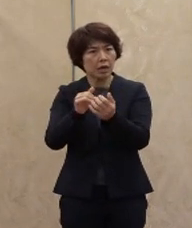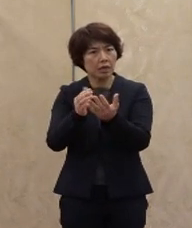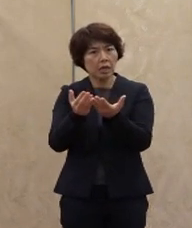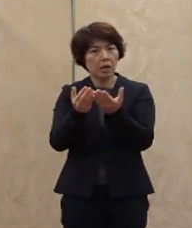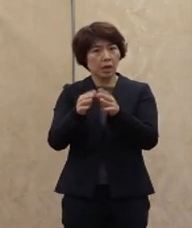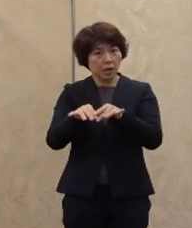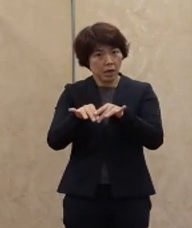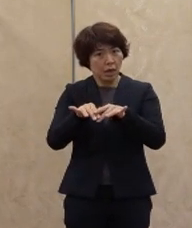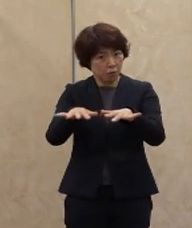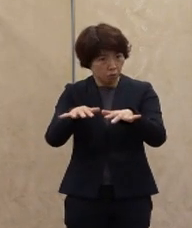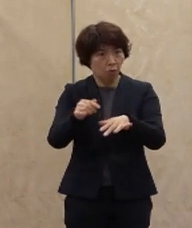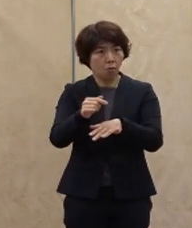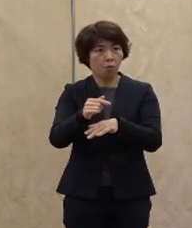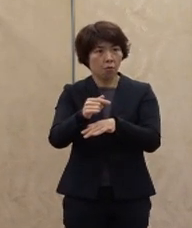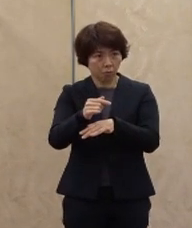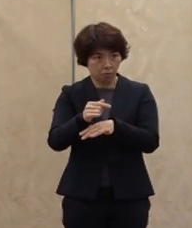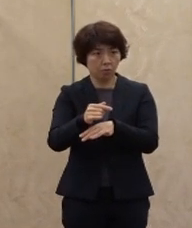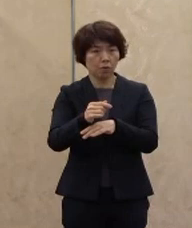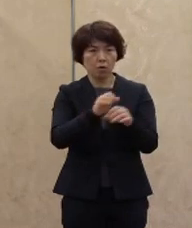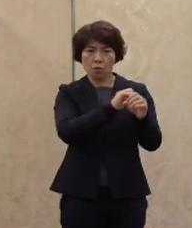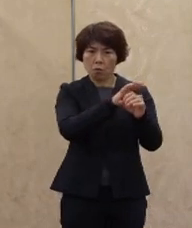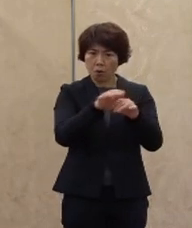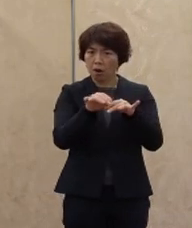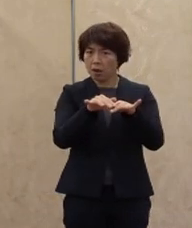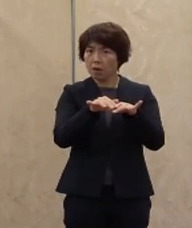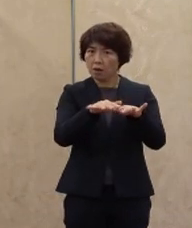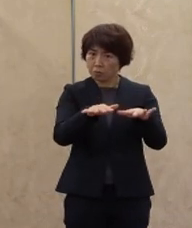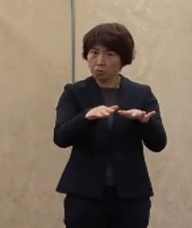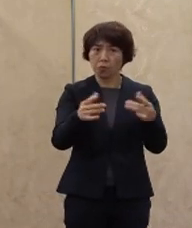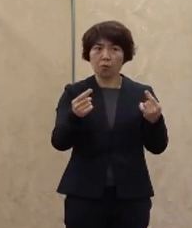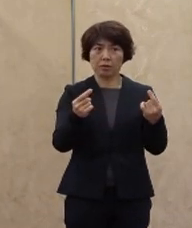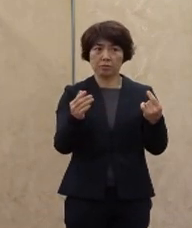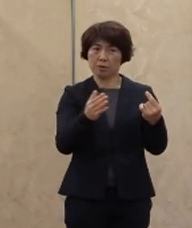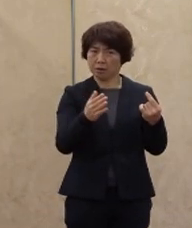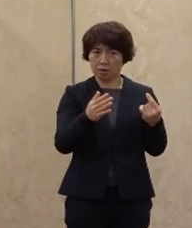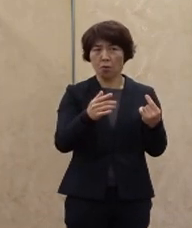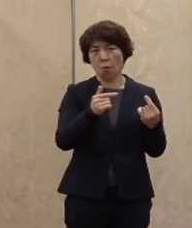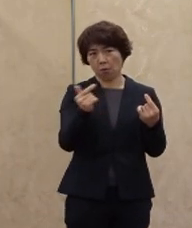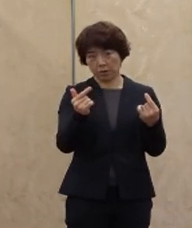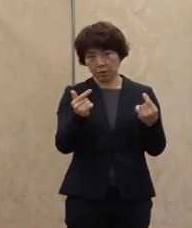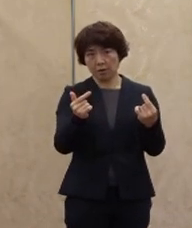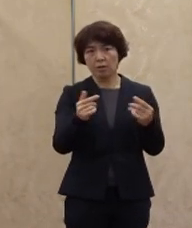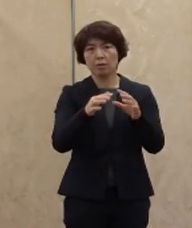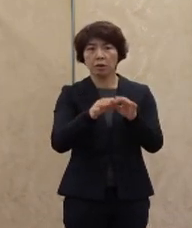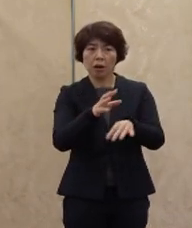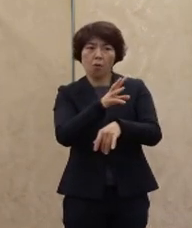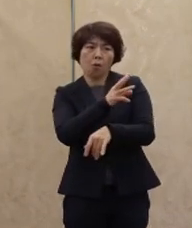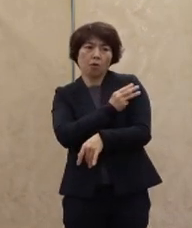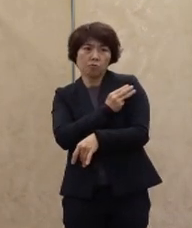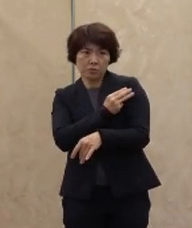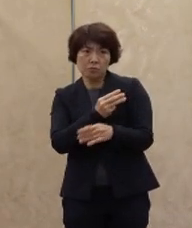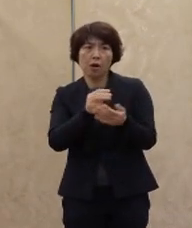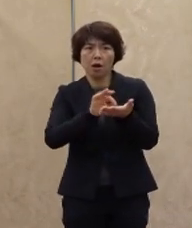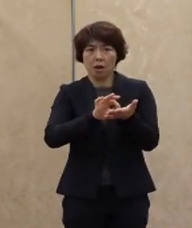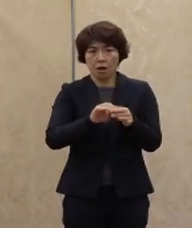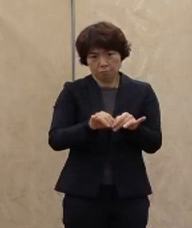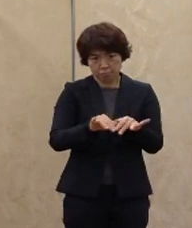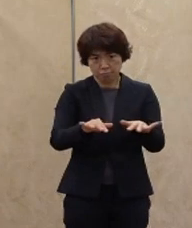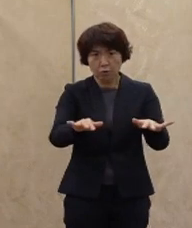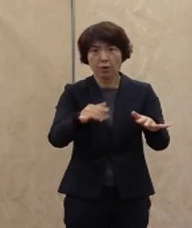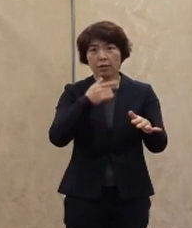ロナのままのこの状況というのは僕は非常に大きいから、ワクチンというのはやっぱり広げていきたいと思ってます